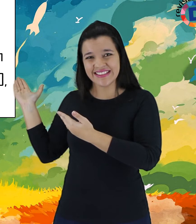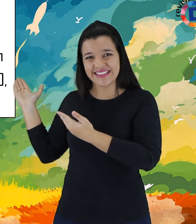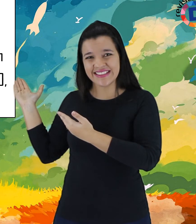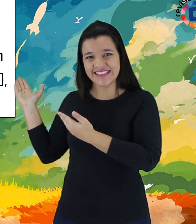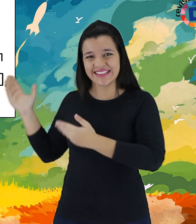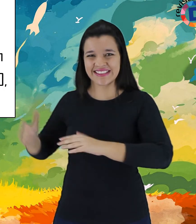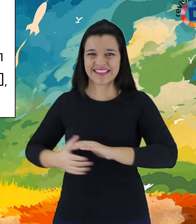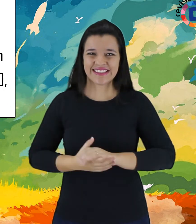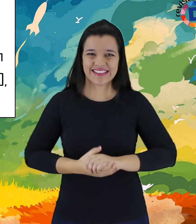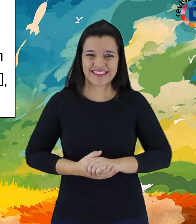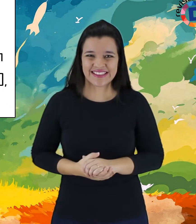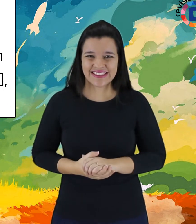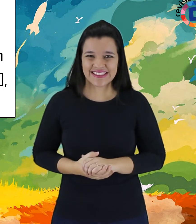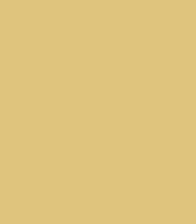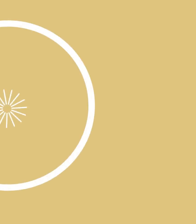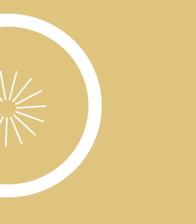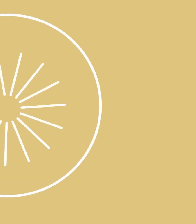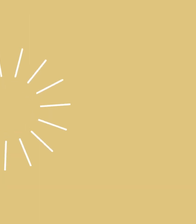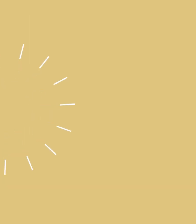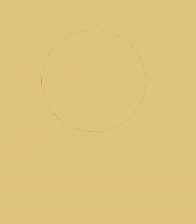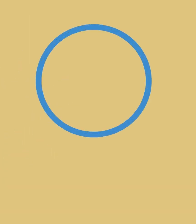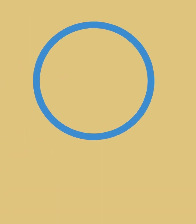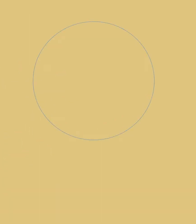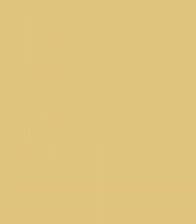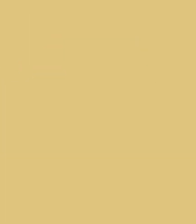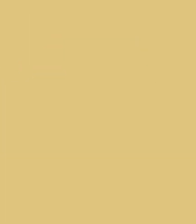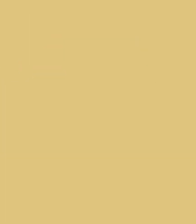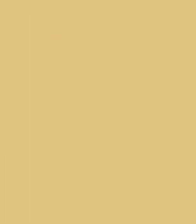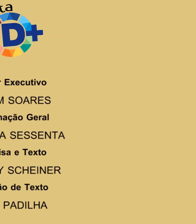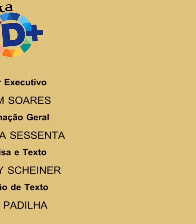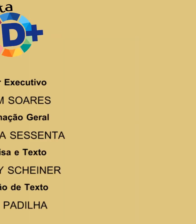São Lourenço da Serra.